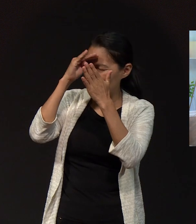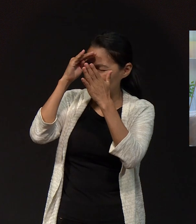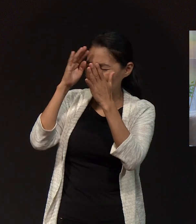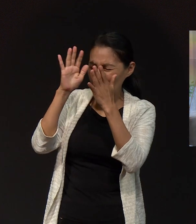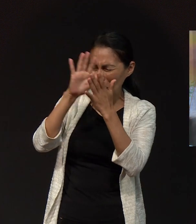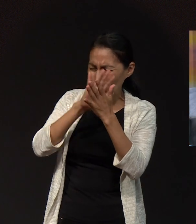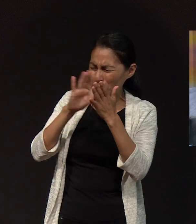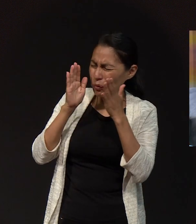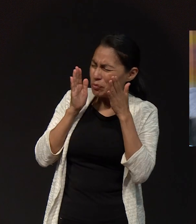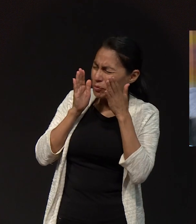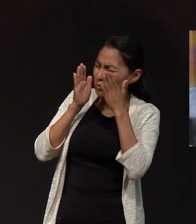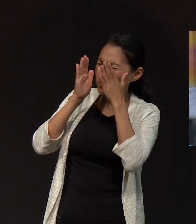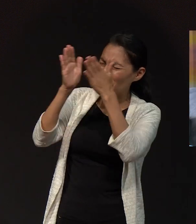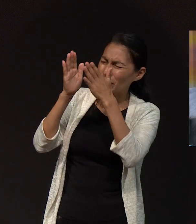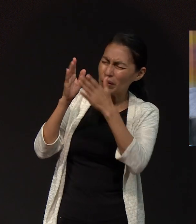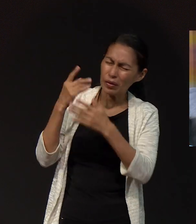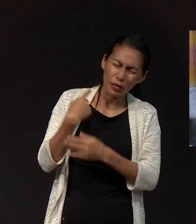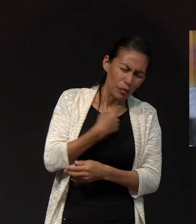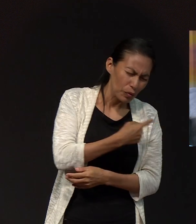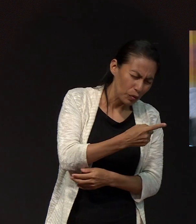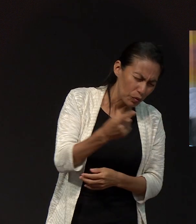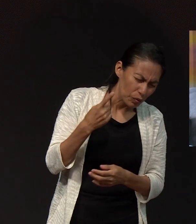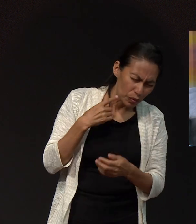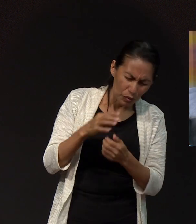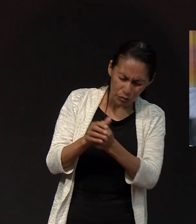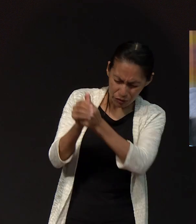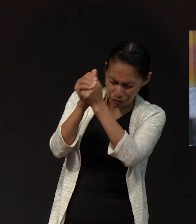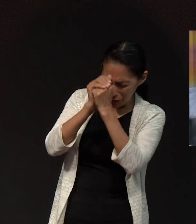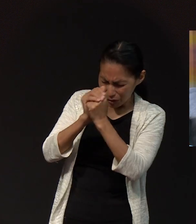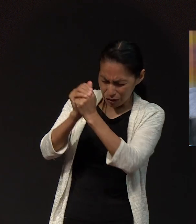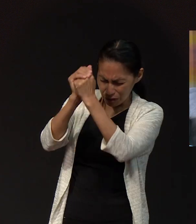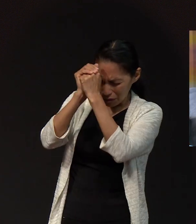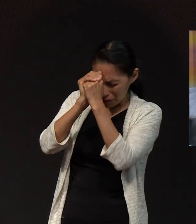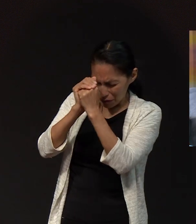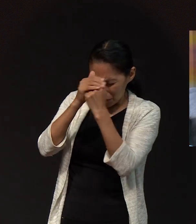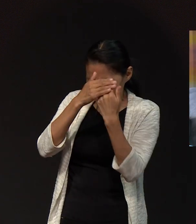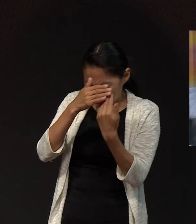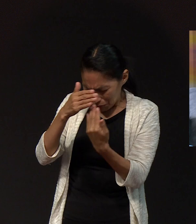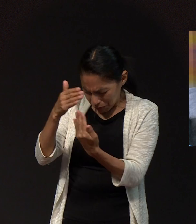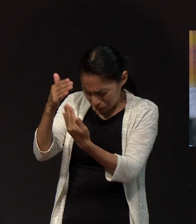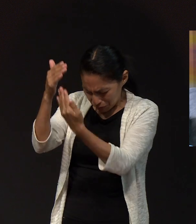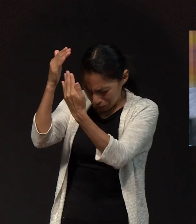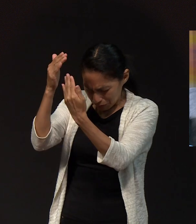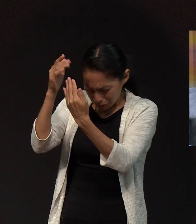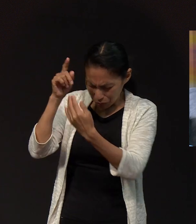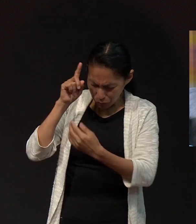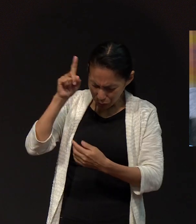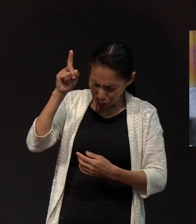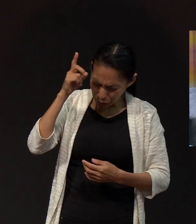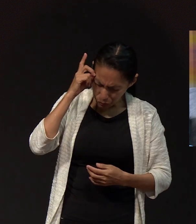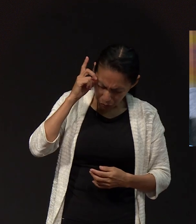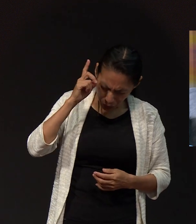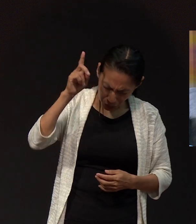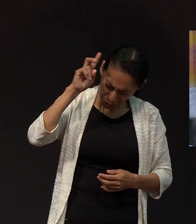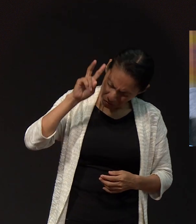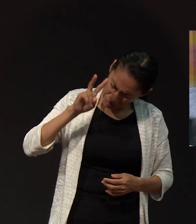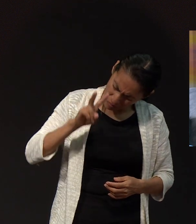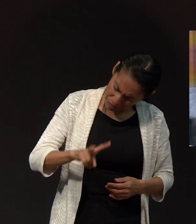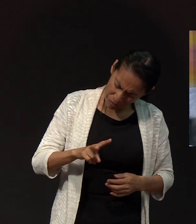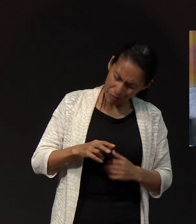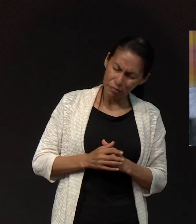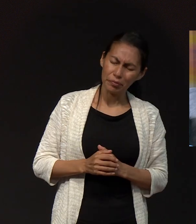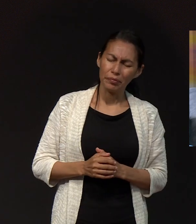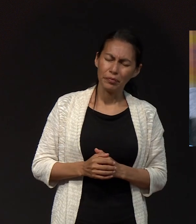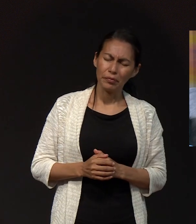Porque te alabamos Y te reconocemos Como un Dios Verdadero Como un Dios Presente en nuestras vidas Y en esta noche